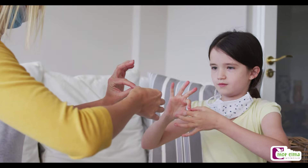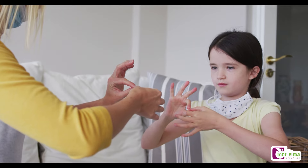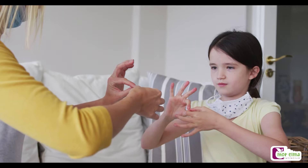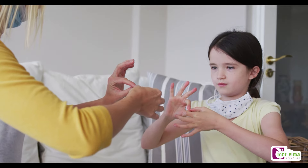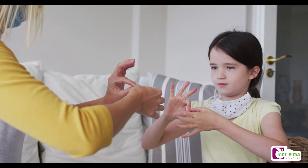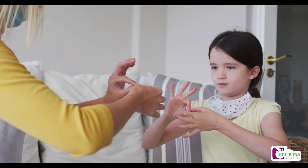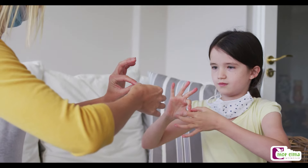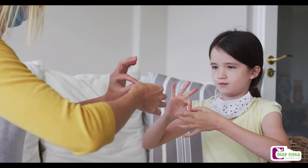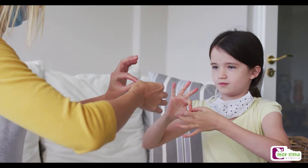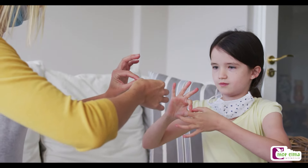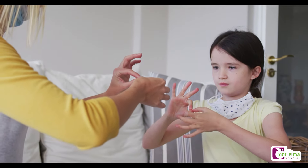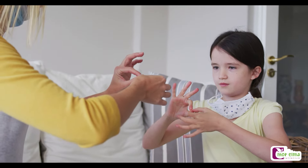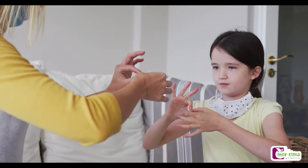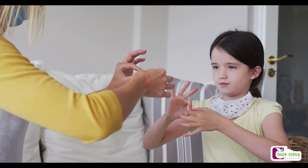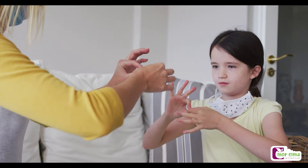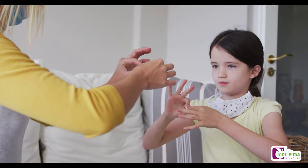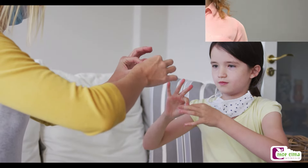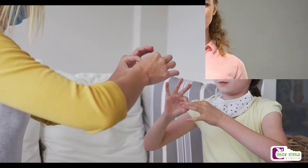işaretlerin anlamlarını öğrenelim.